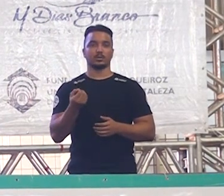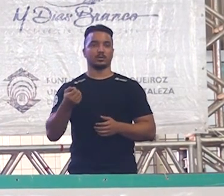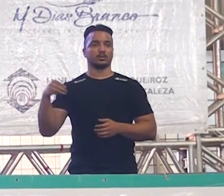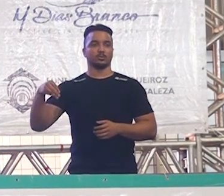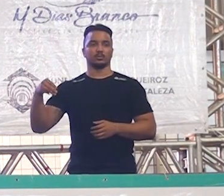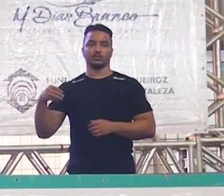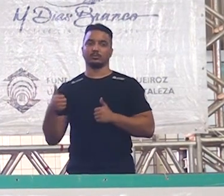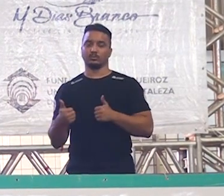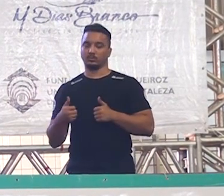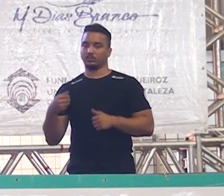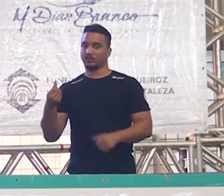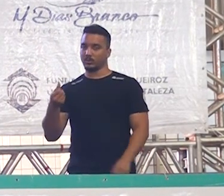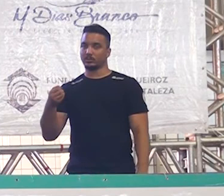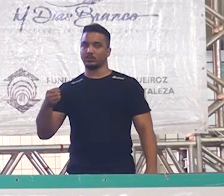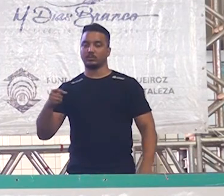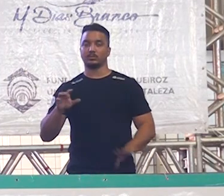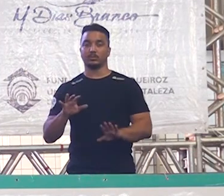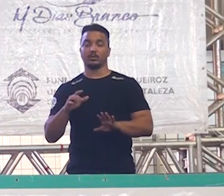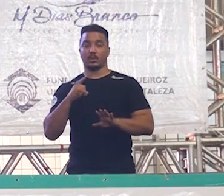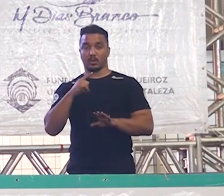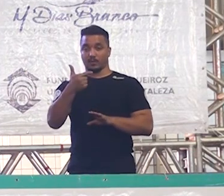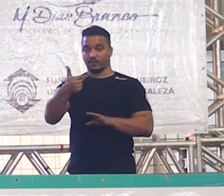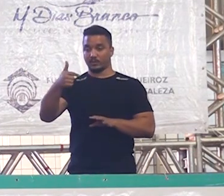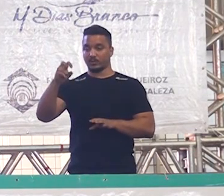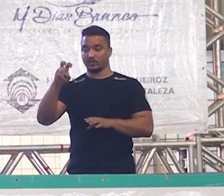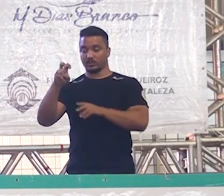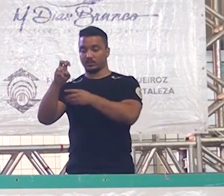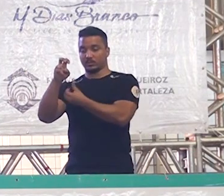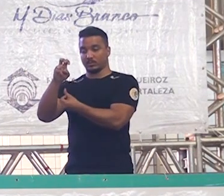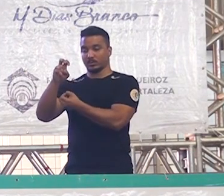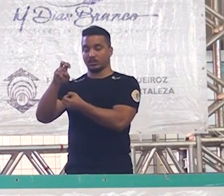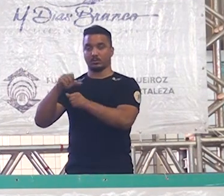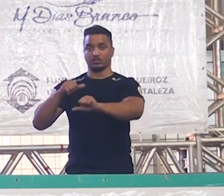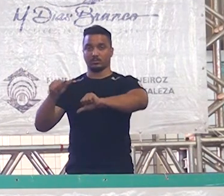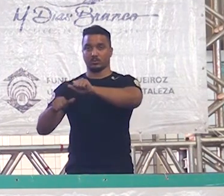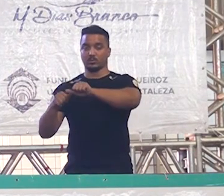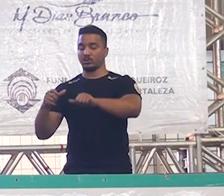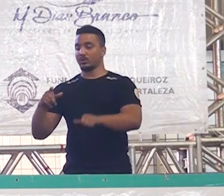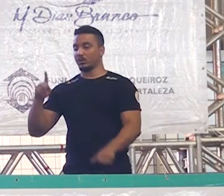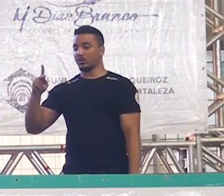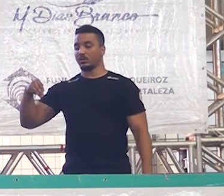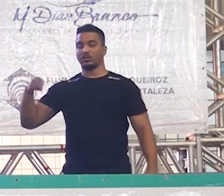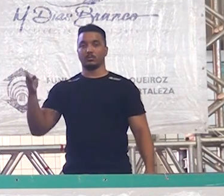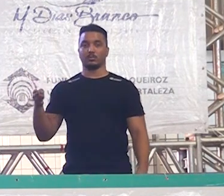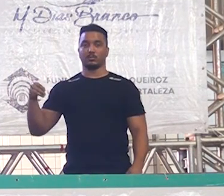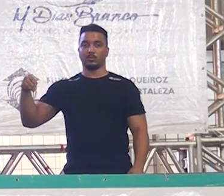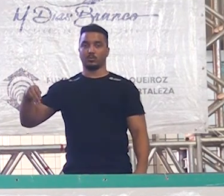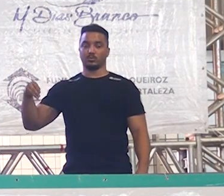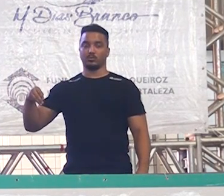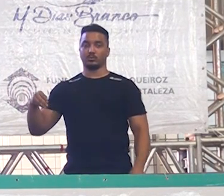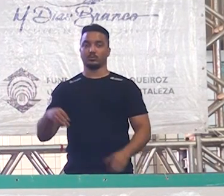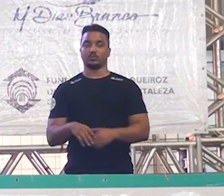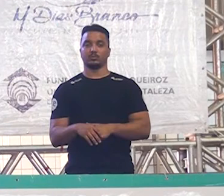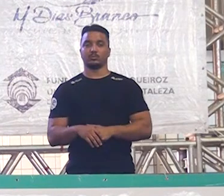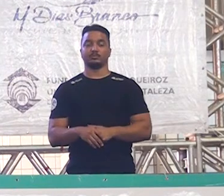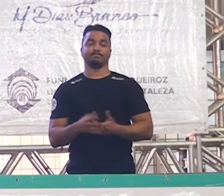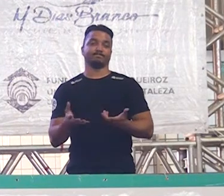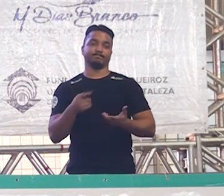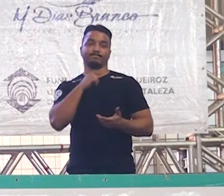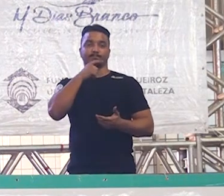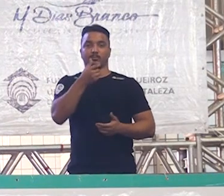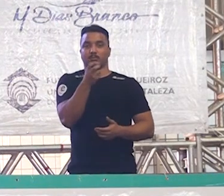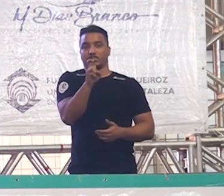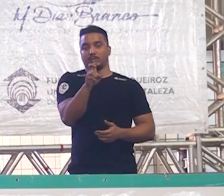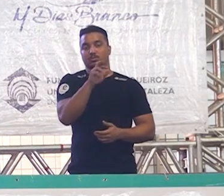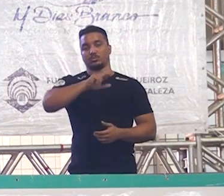60, né? Então eu teria 25 por 60 para transformar isso aí em quilômetro por minuto. Não vai rolar os 5